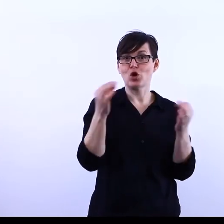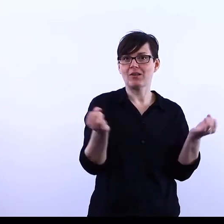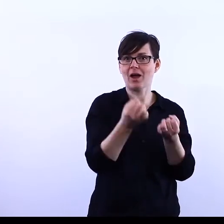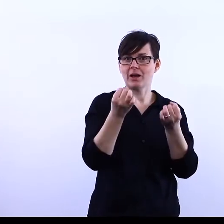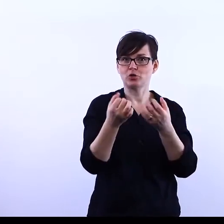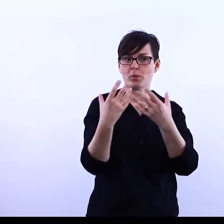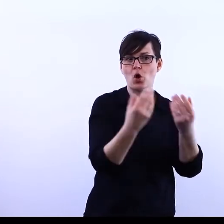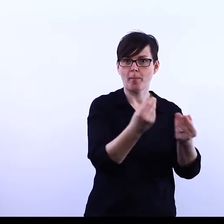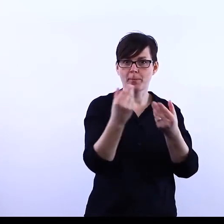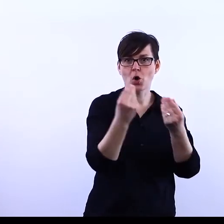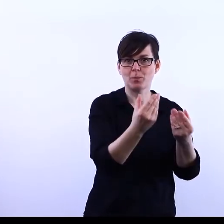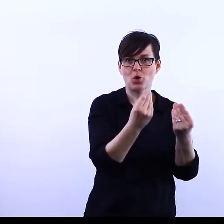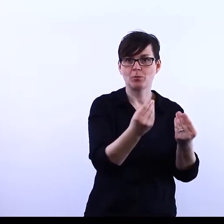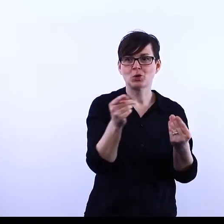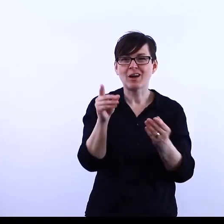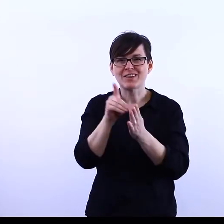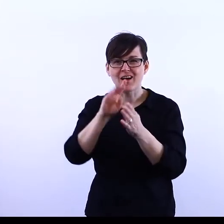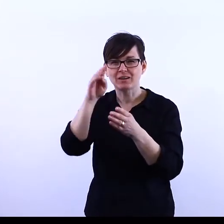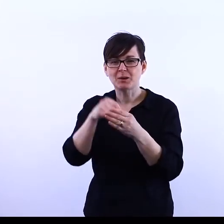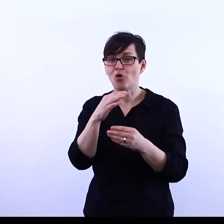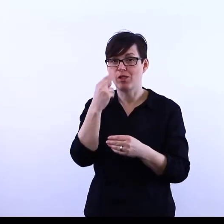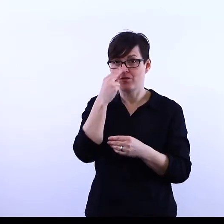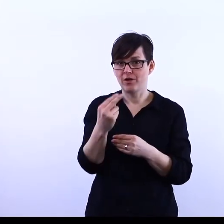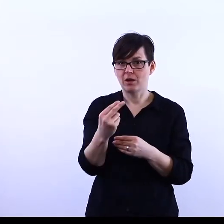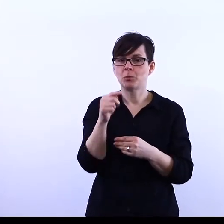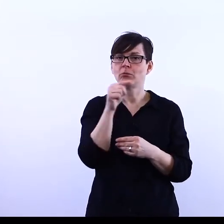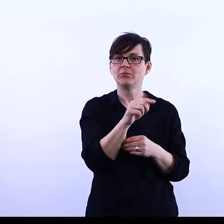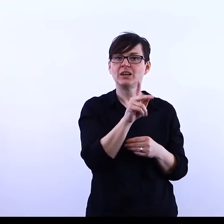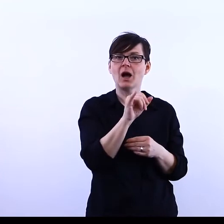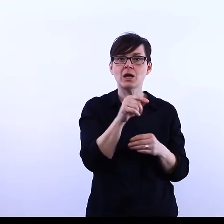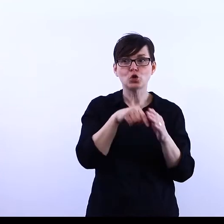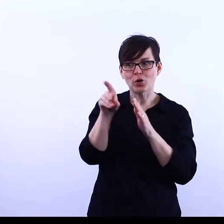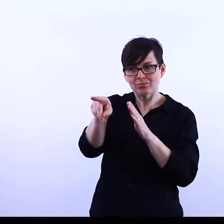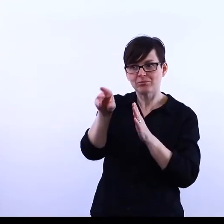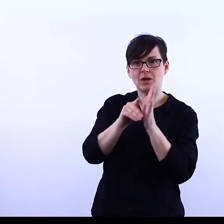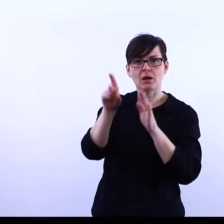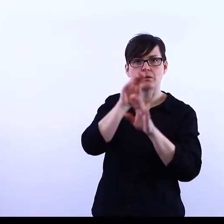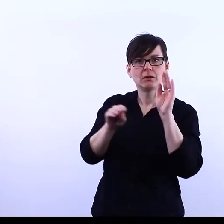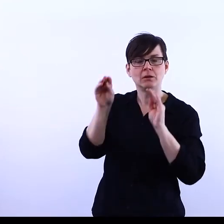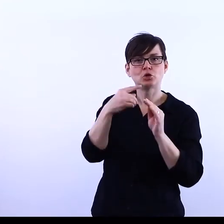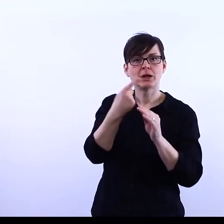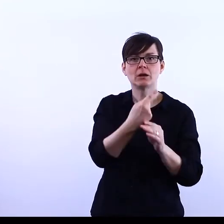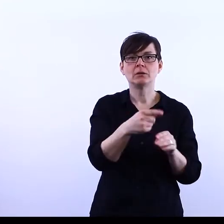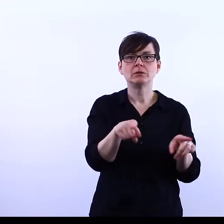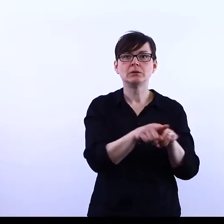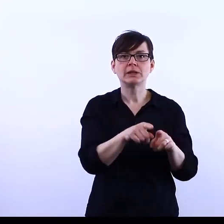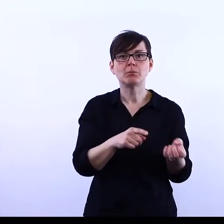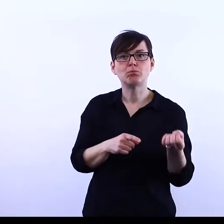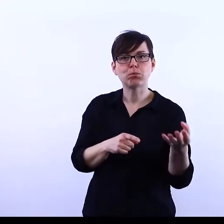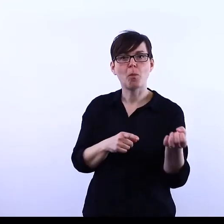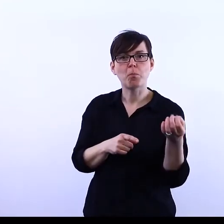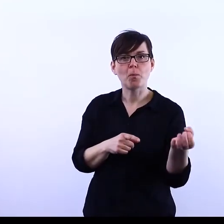Dinge, die in den Daten drinnen stecken, natürlich von KI, die aus Daten lernt, reproduziert, wiedergespiegelt wird.